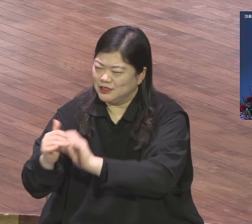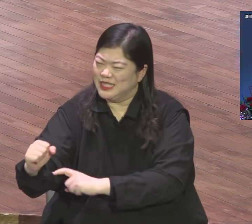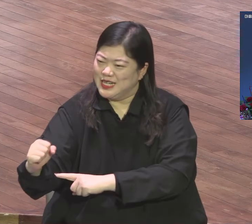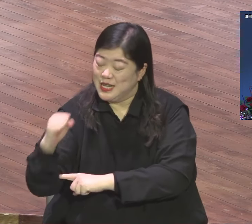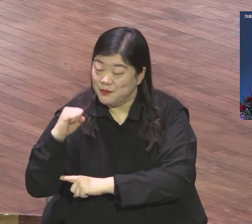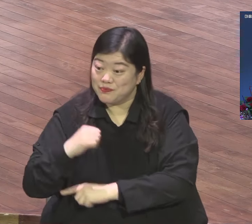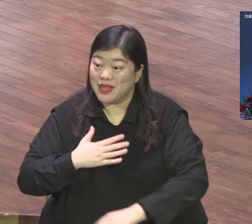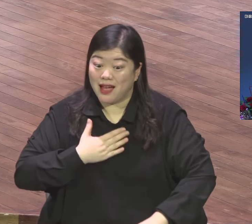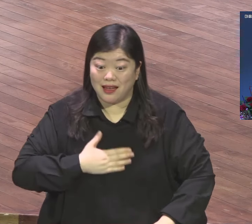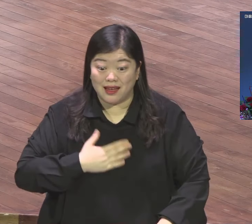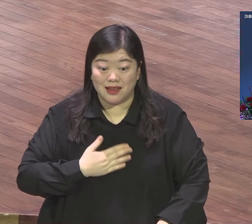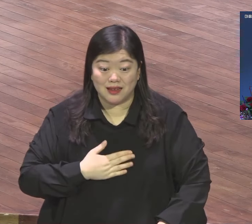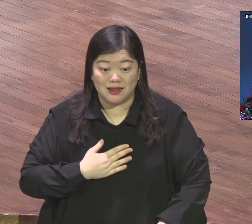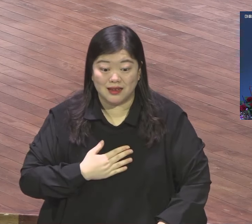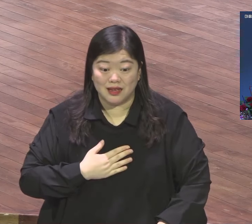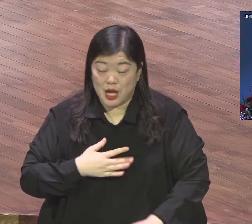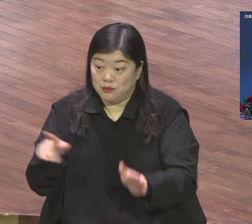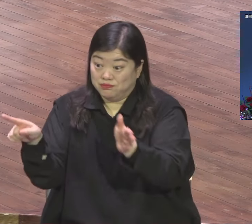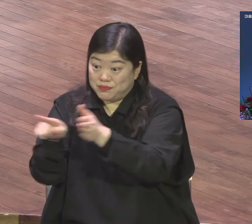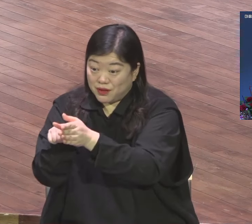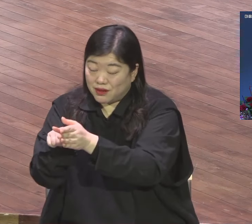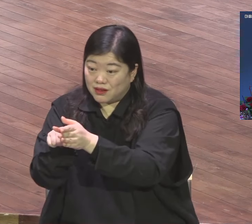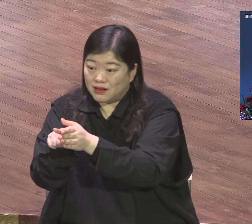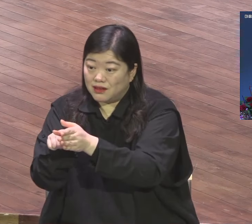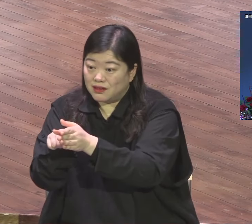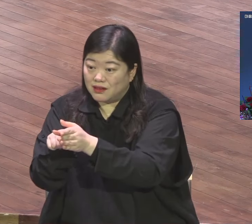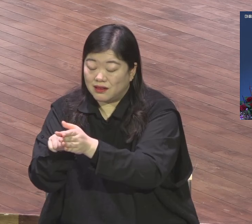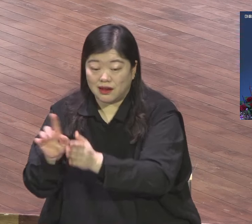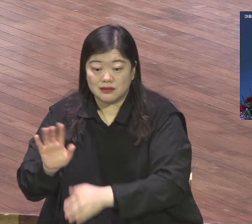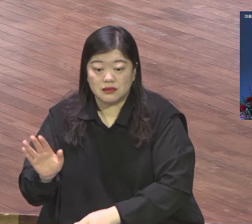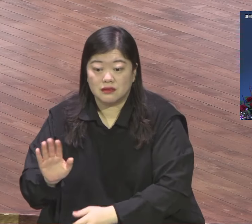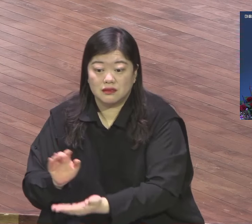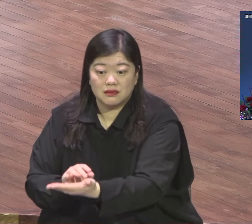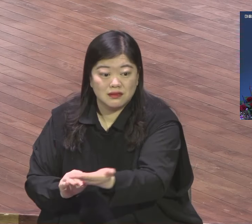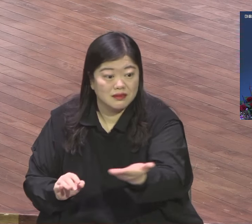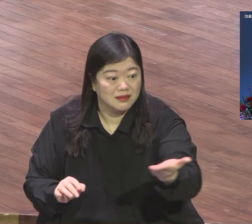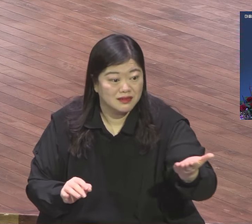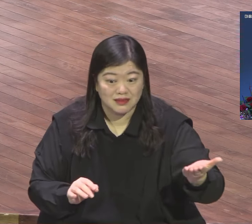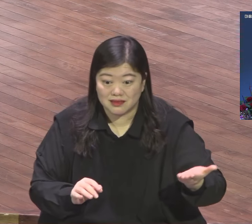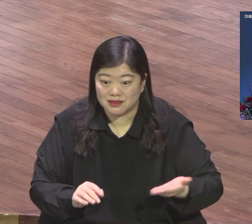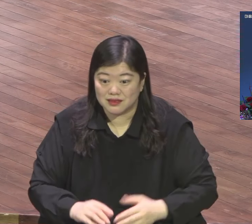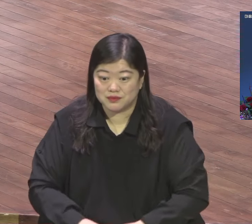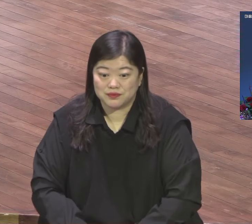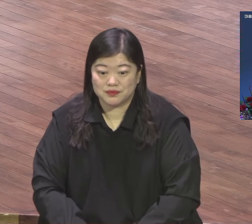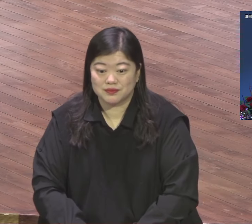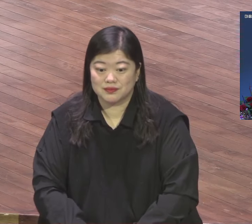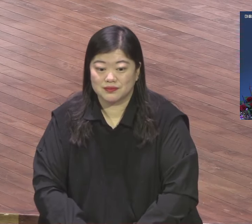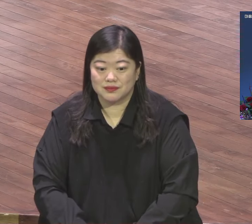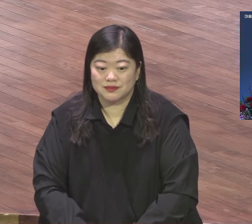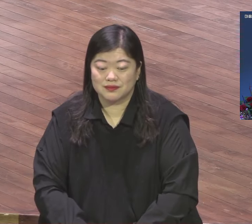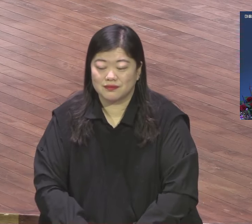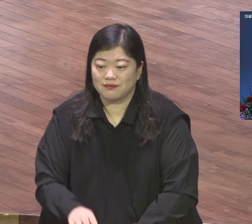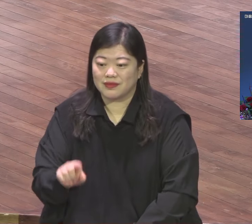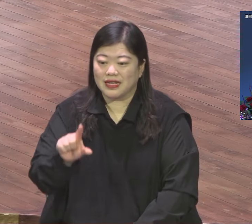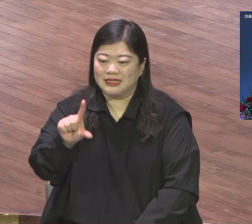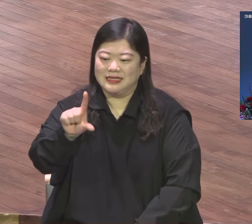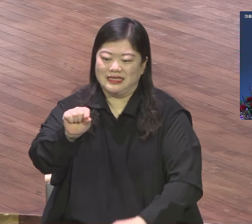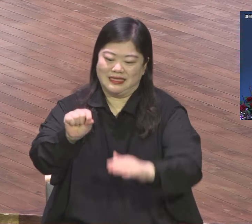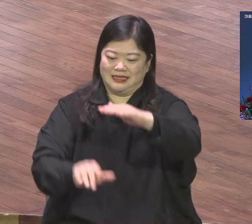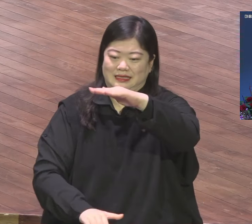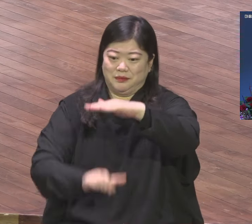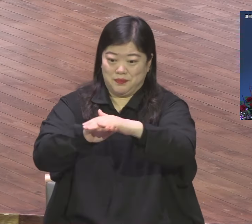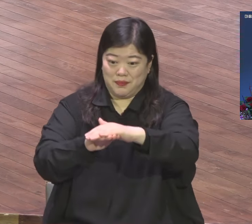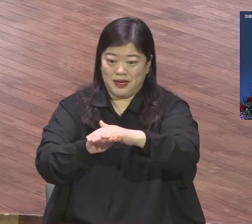전혀 내 삶에 전혀 관심 없어. 지금 스타트만 2025 선포와